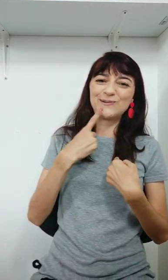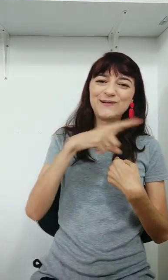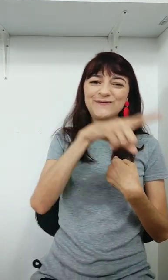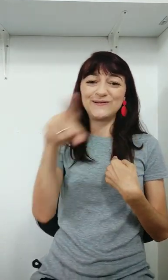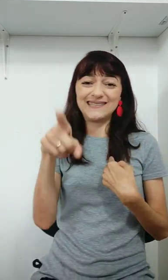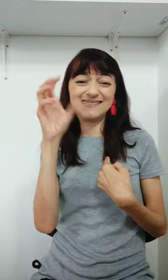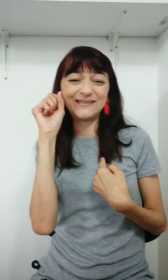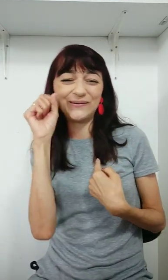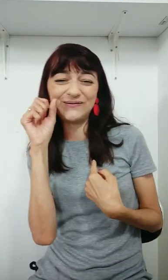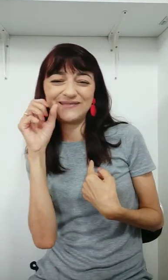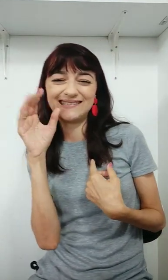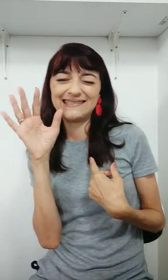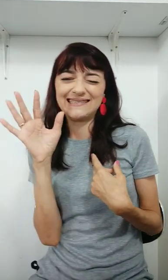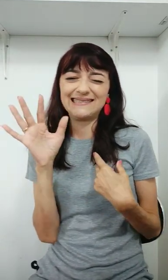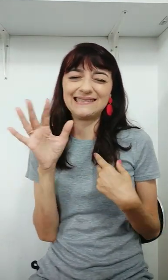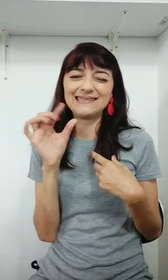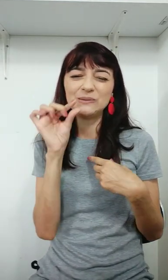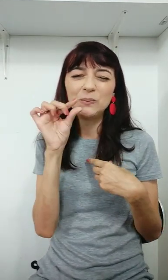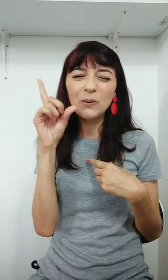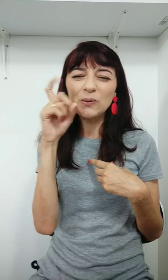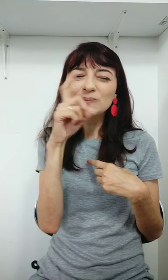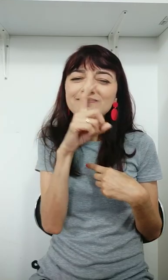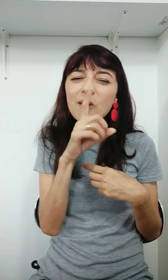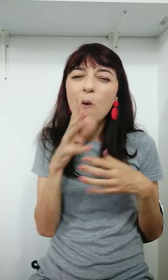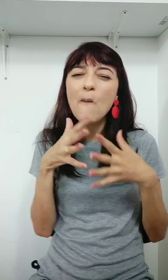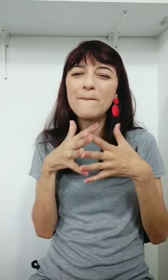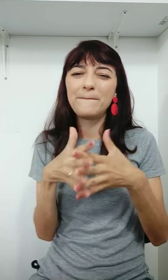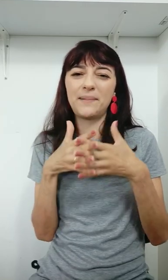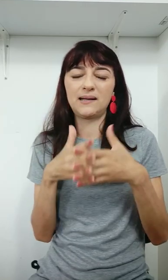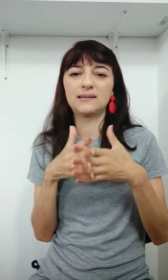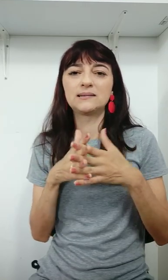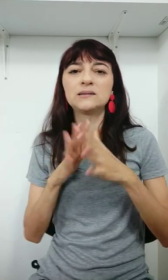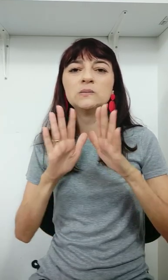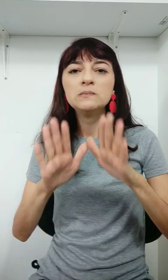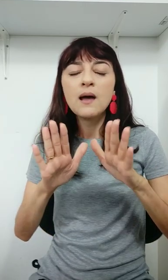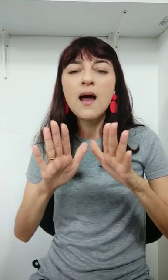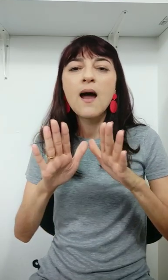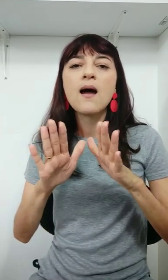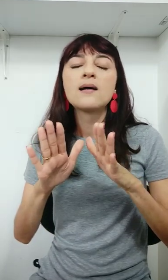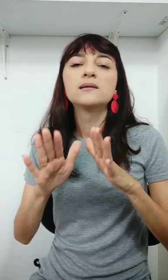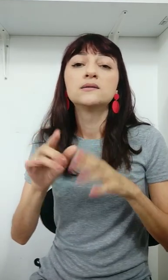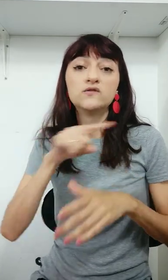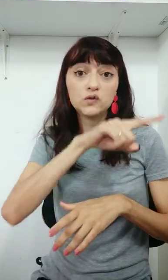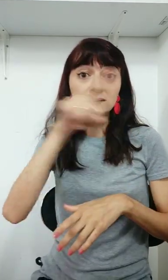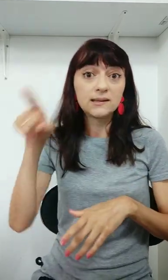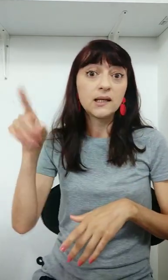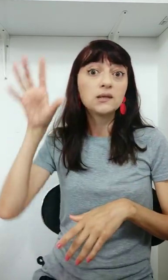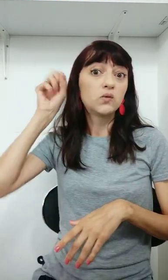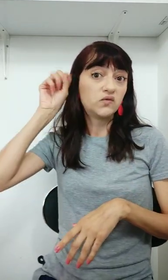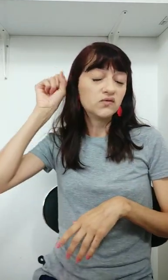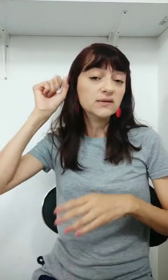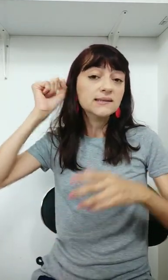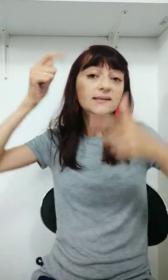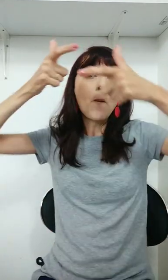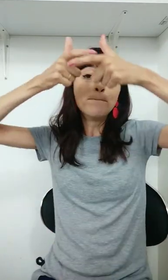tentando ser um pouco autoritário com os surdos? É um pouco difícil falar, que é um tema meio complexo, tá? Mas sabe quando é como se o